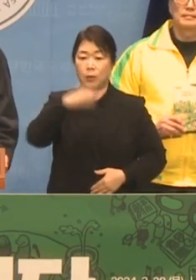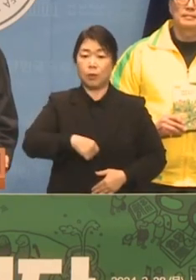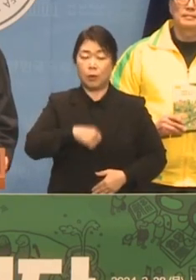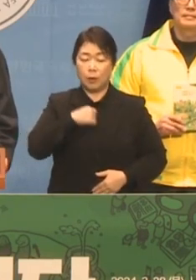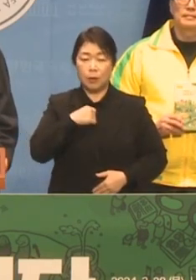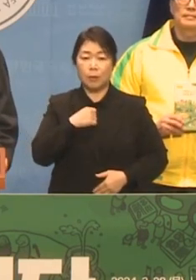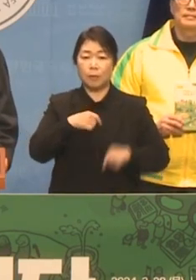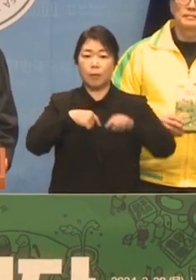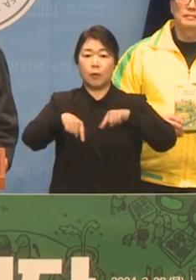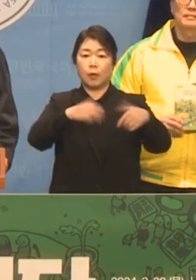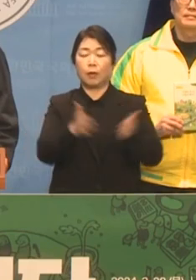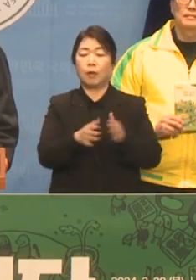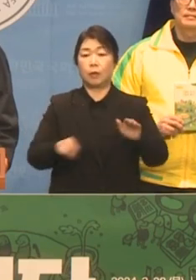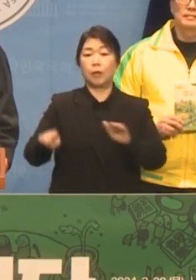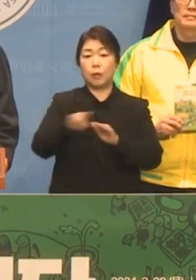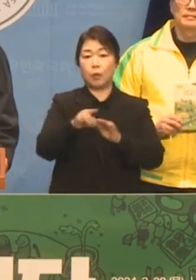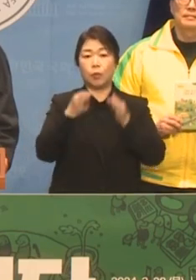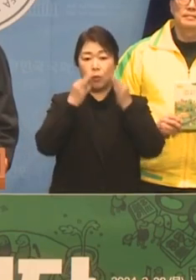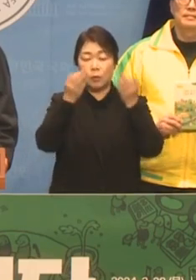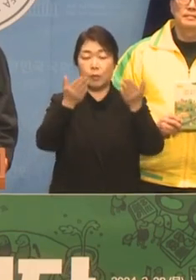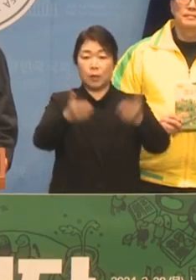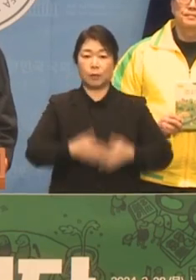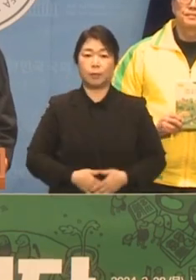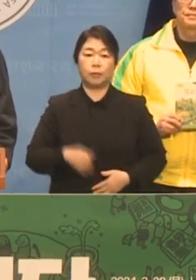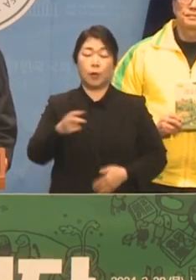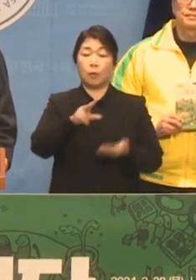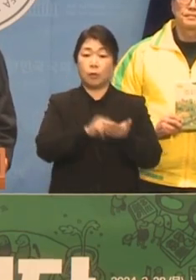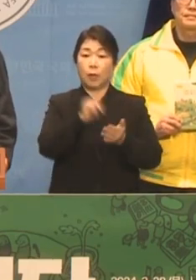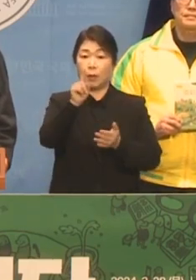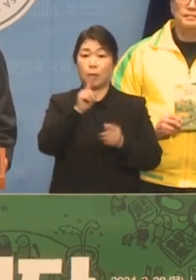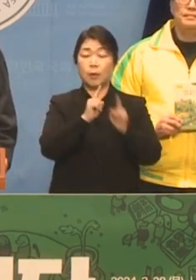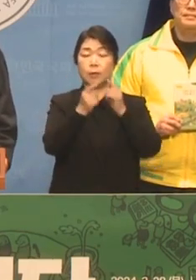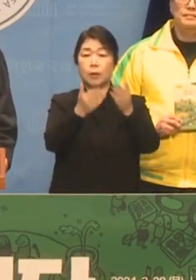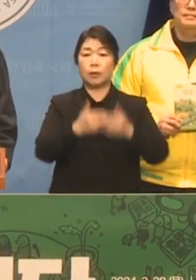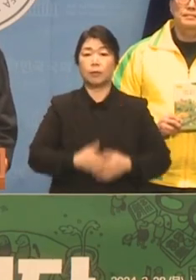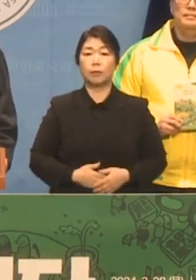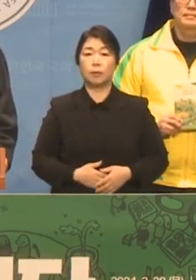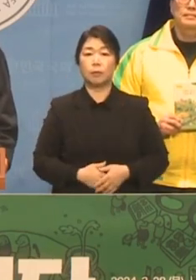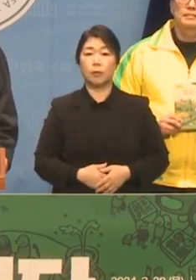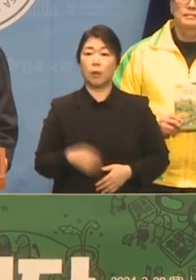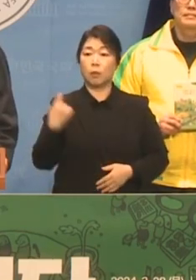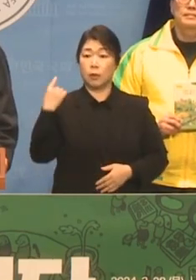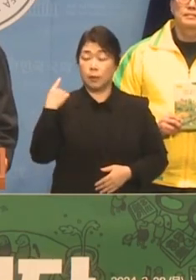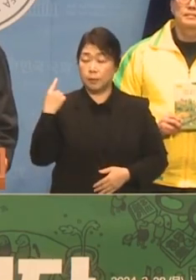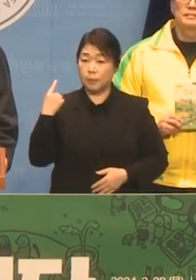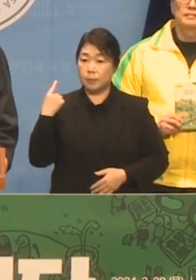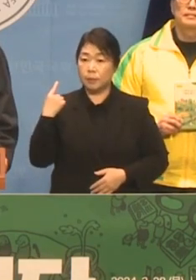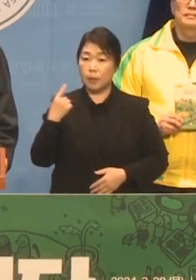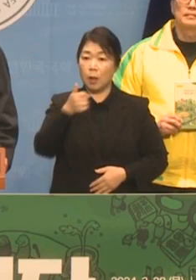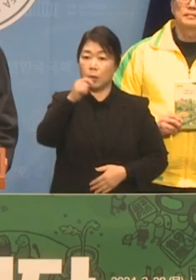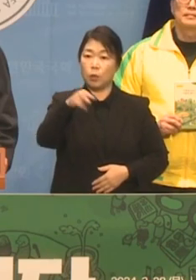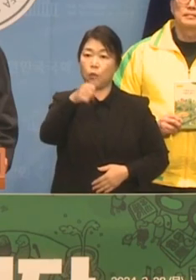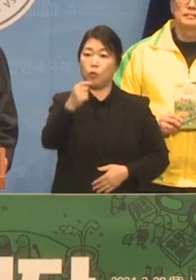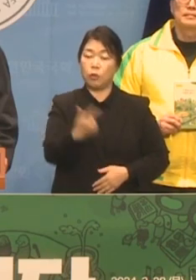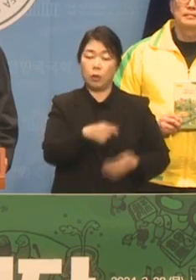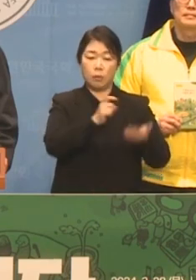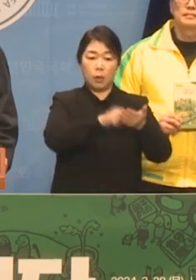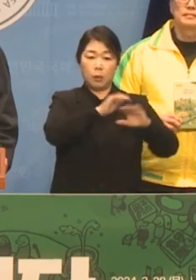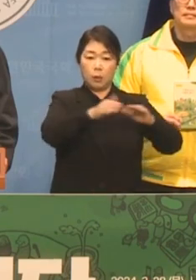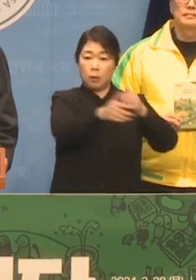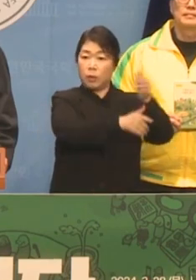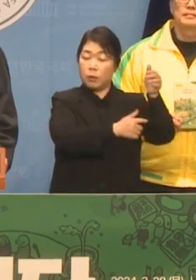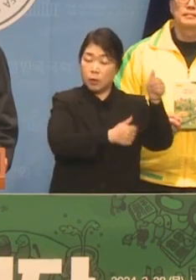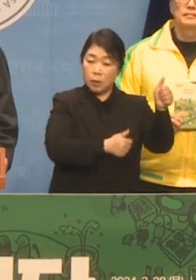서겠습니다 어 그리고 현안 발언 하나만 말씀드리도록 하겠습니다 어제 한동훈 비대위원장의